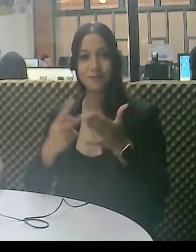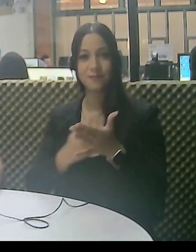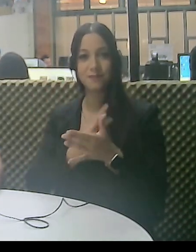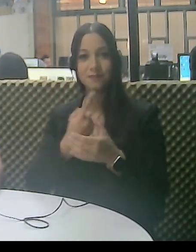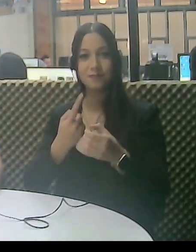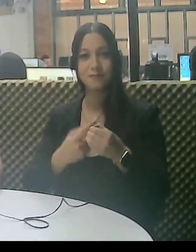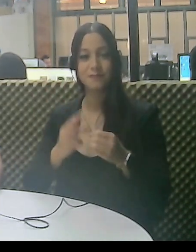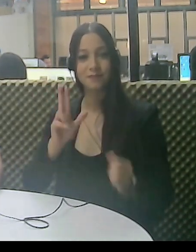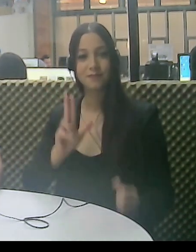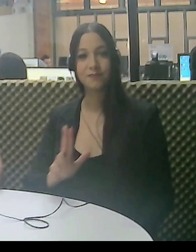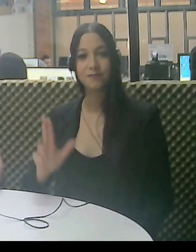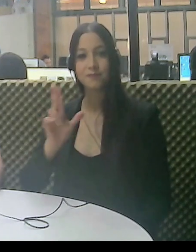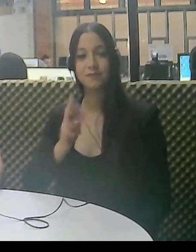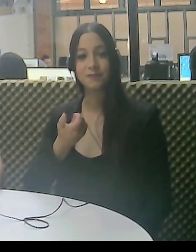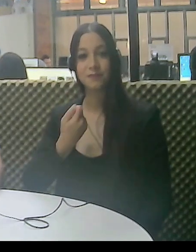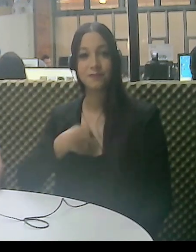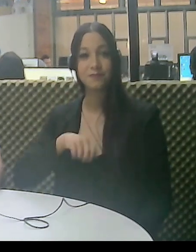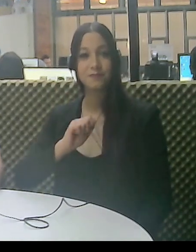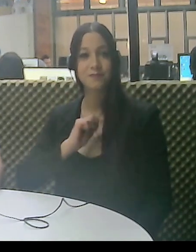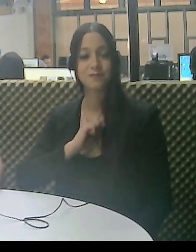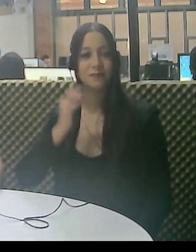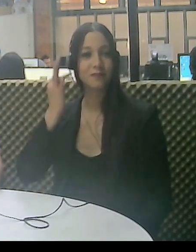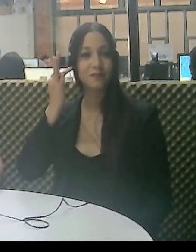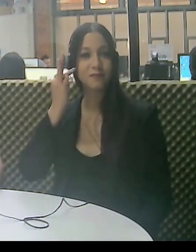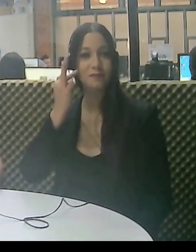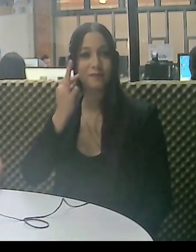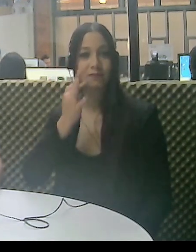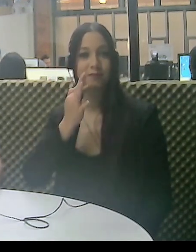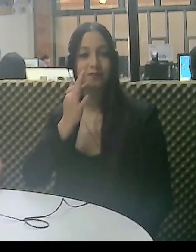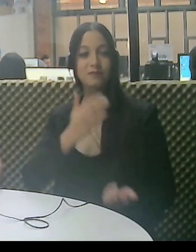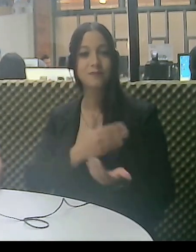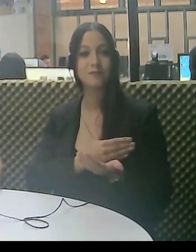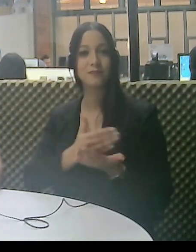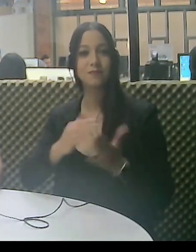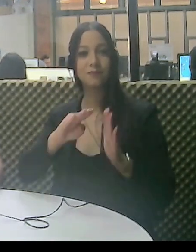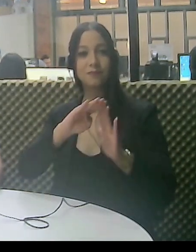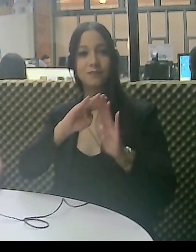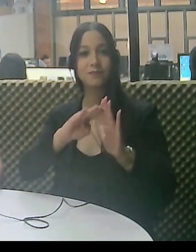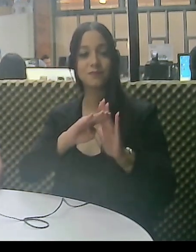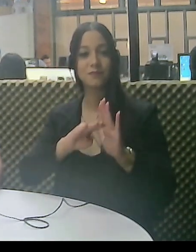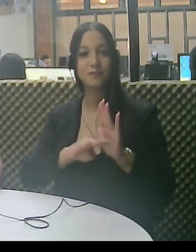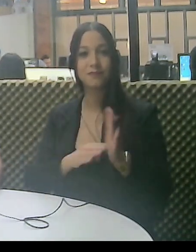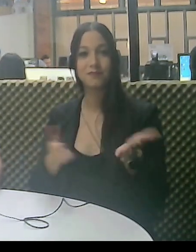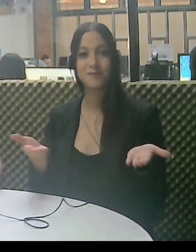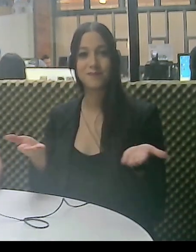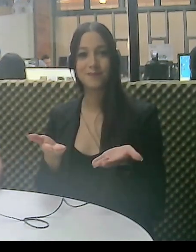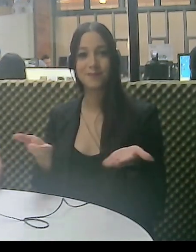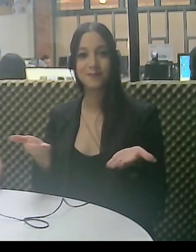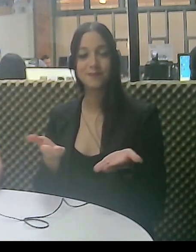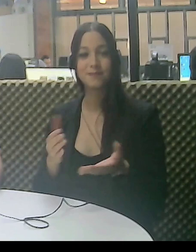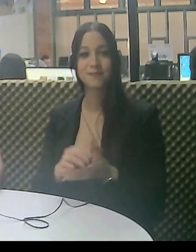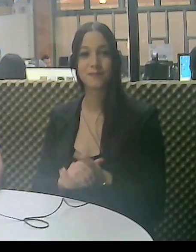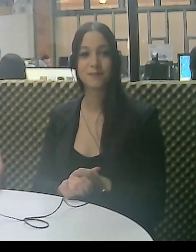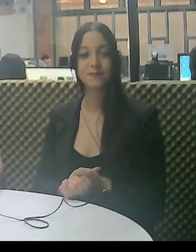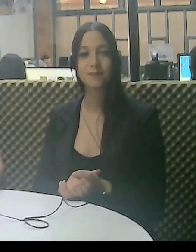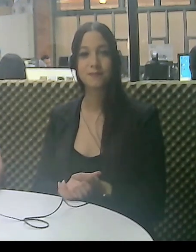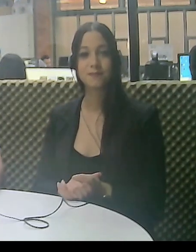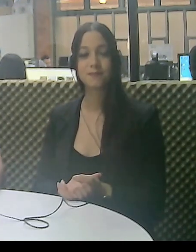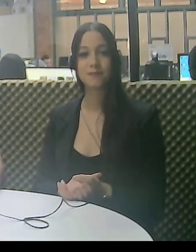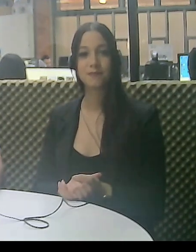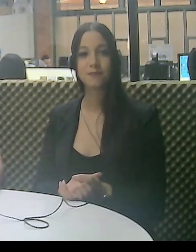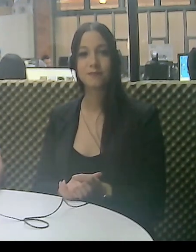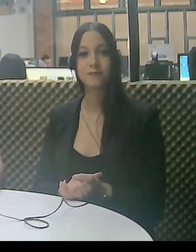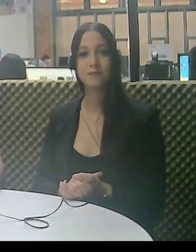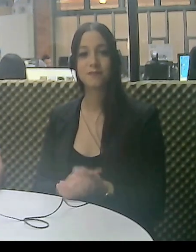que de fato acontece em Uberlândia. Eu sou o Fernando Cássio e começamos com os destaques da edição de hoje.